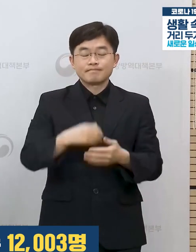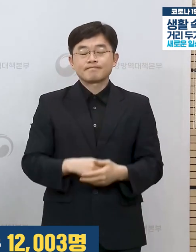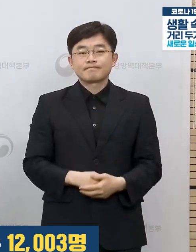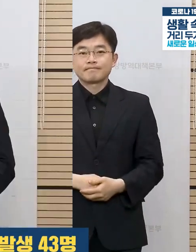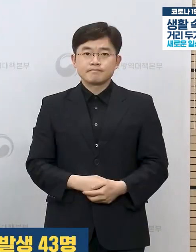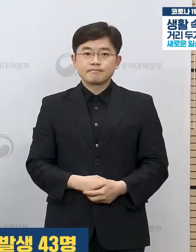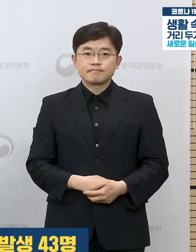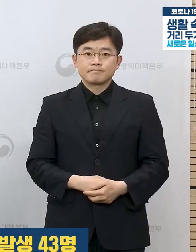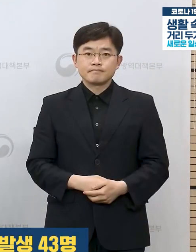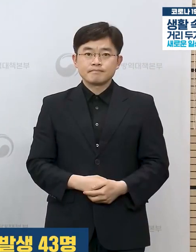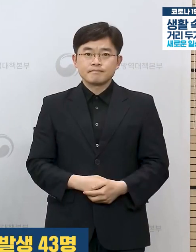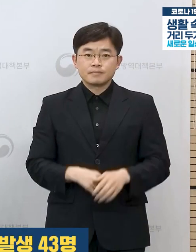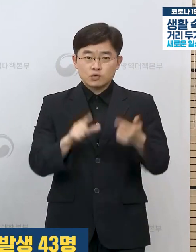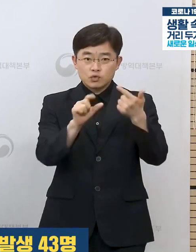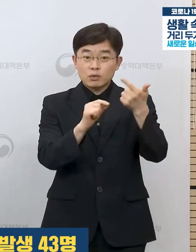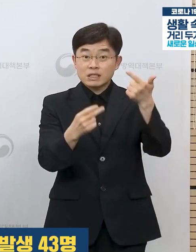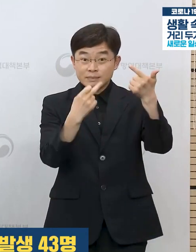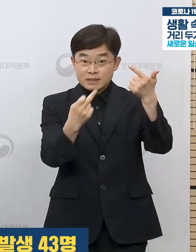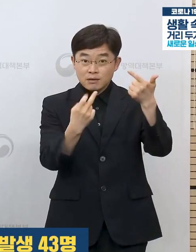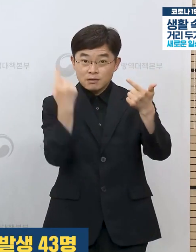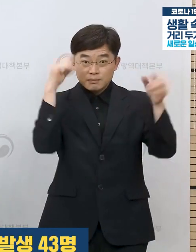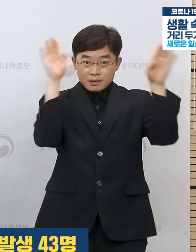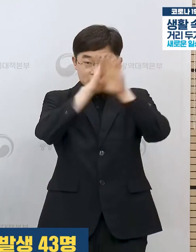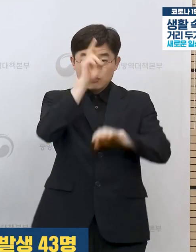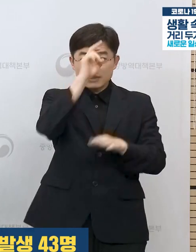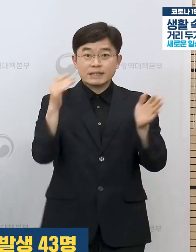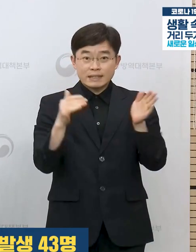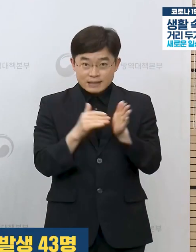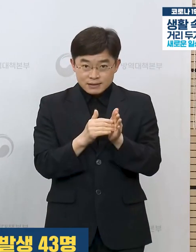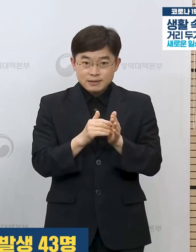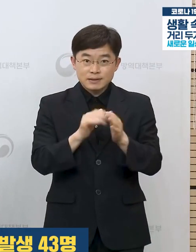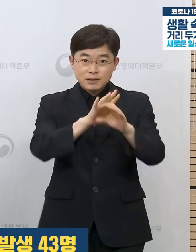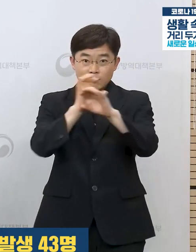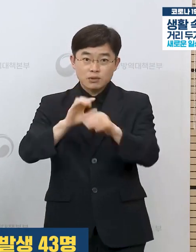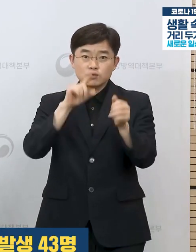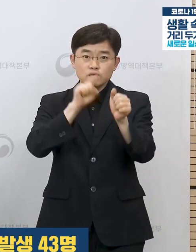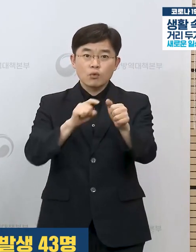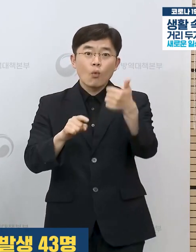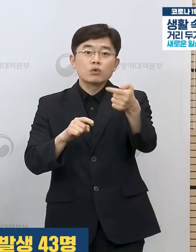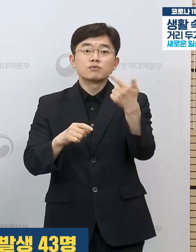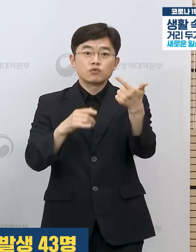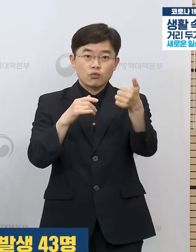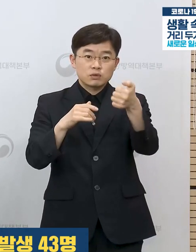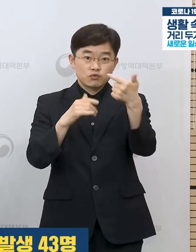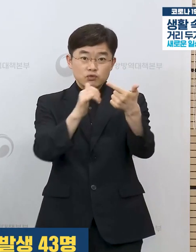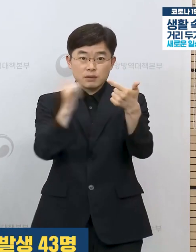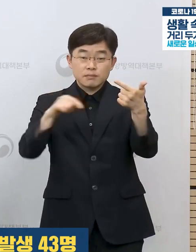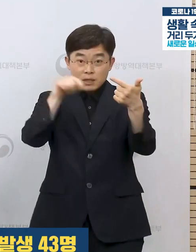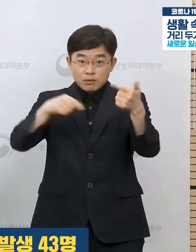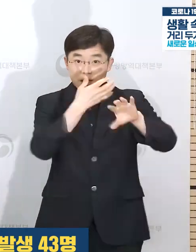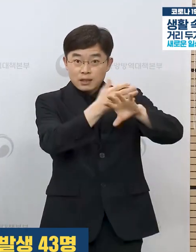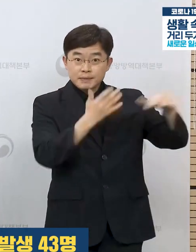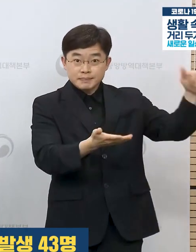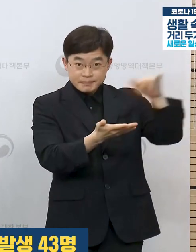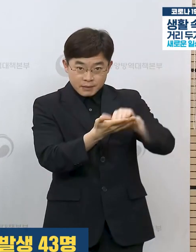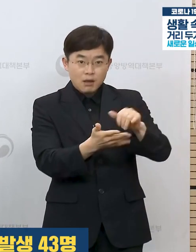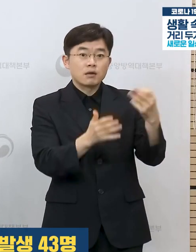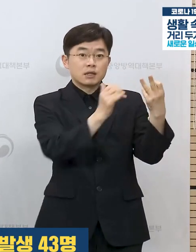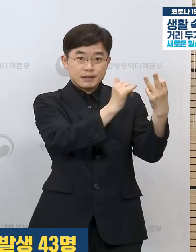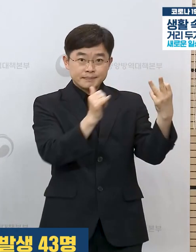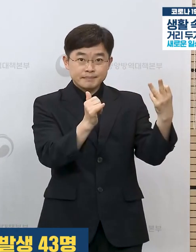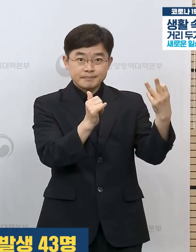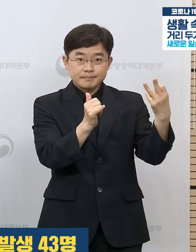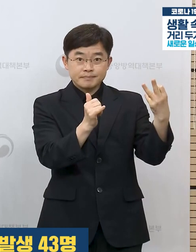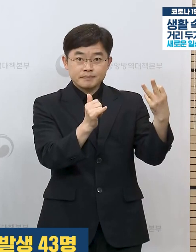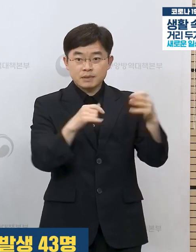12,303명입니다. 6월 12일 0시 기준으로 신규 확진자 56명 중 해외 유입은